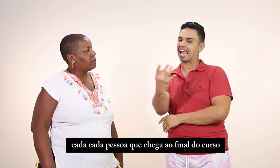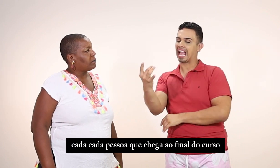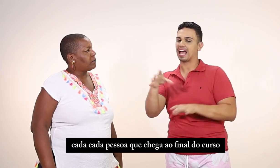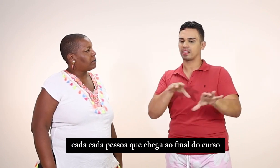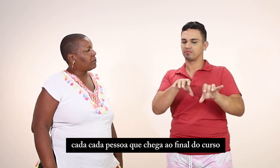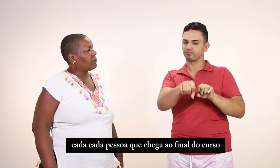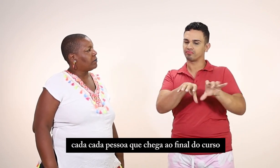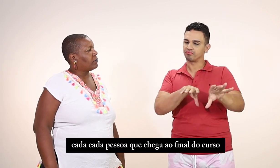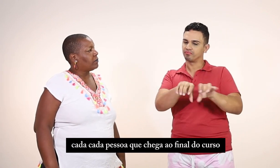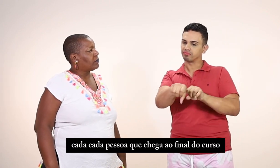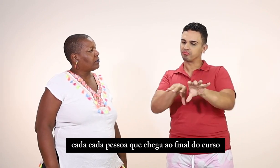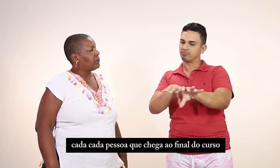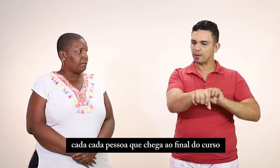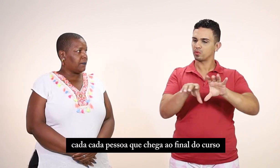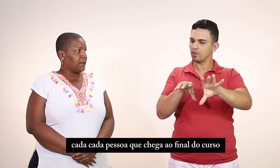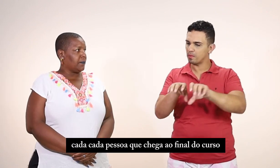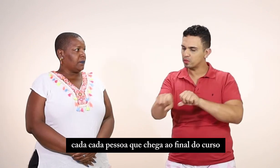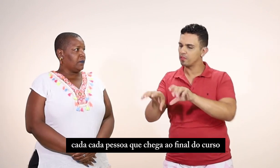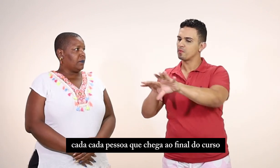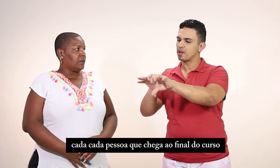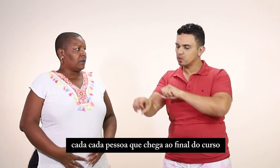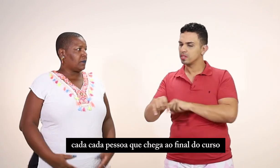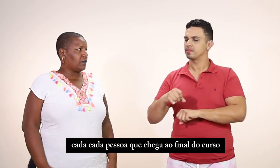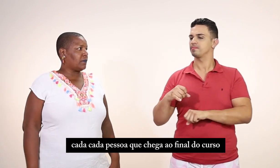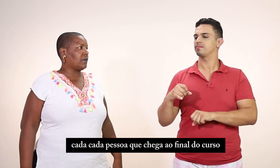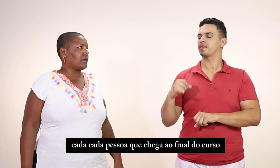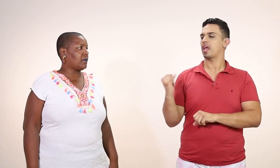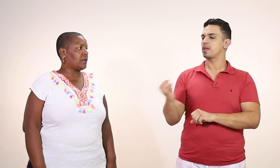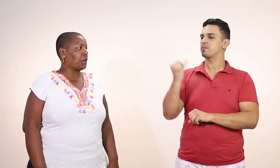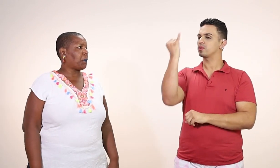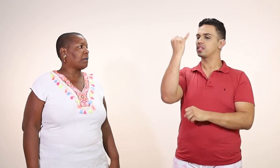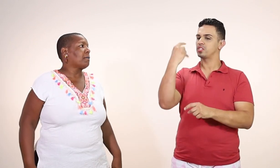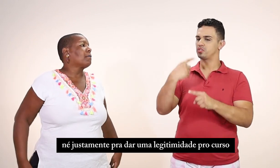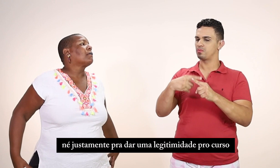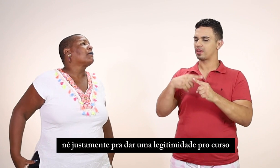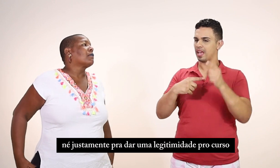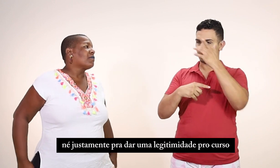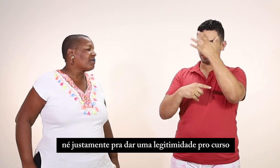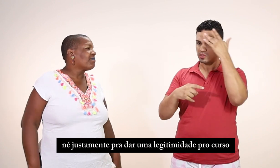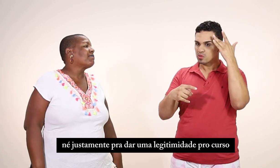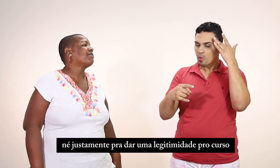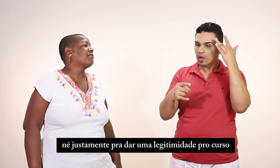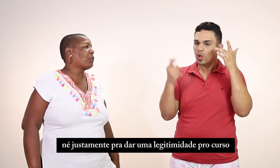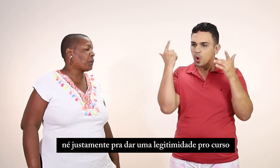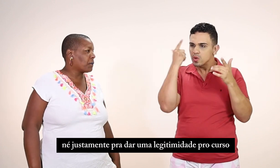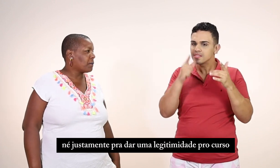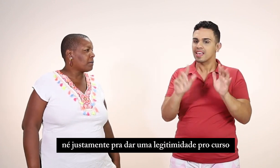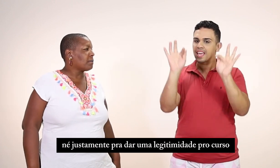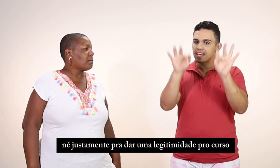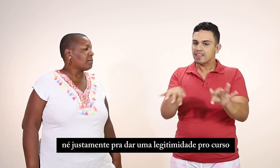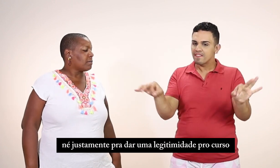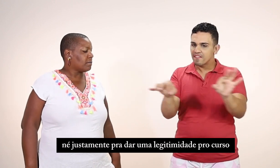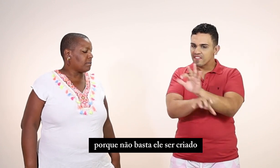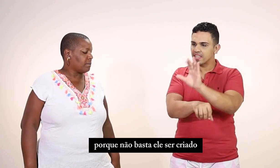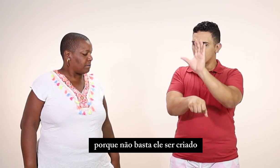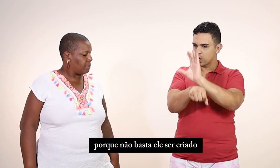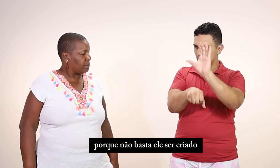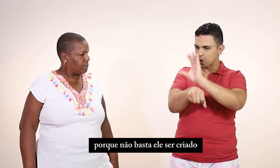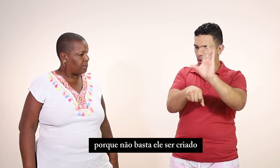cada pessoa que chega ao final do curso, né, justamente para dar uma legitimidade para o curso, porque não basta